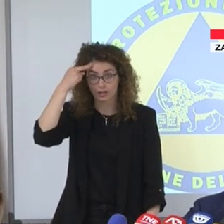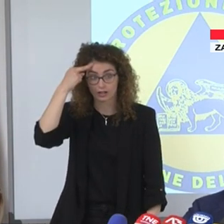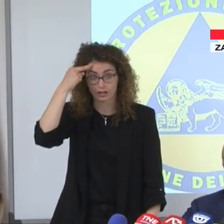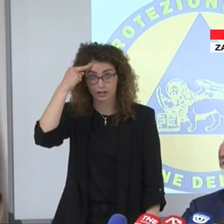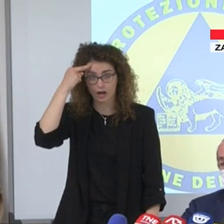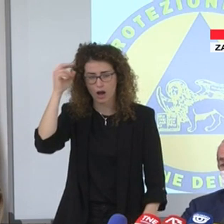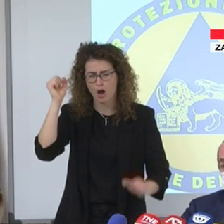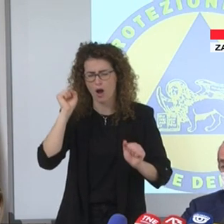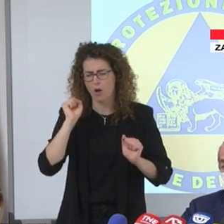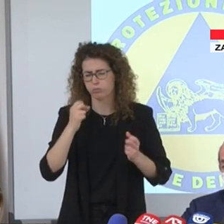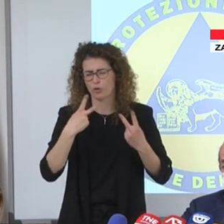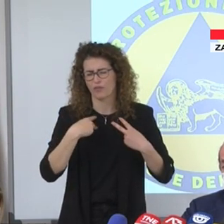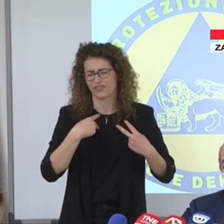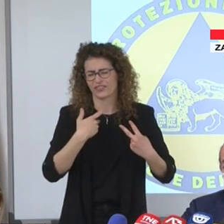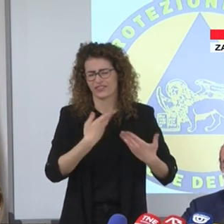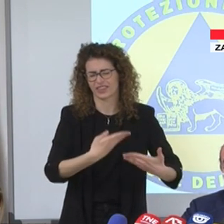Potevo rovinarlo.